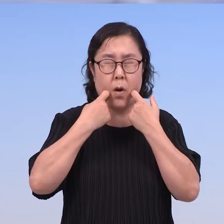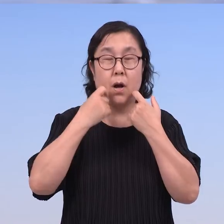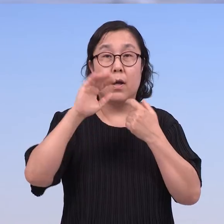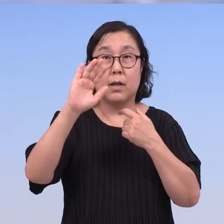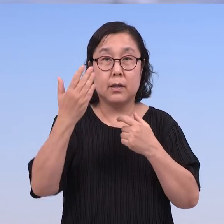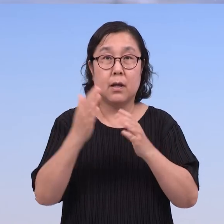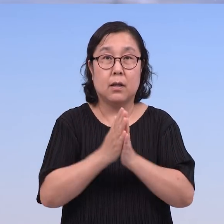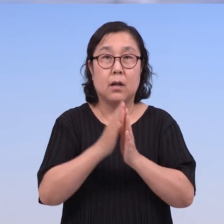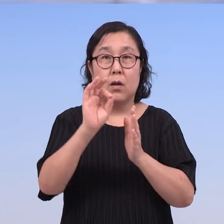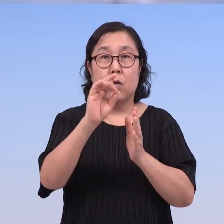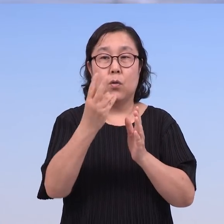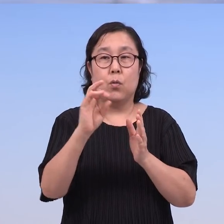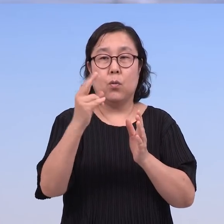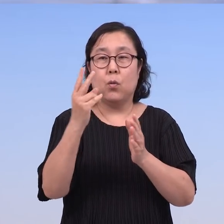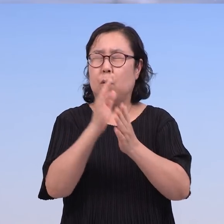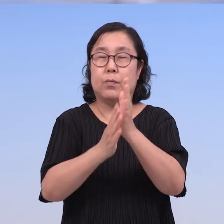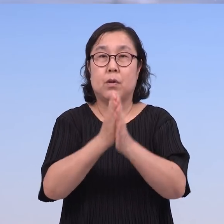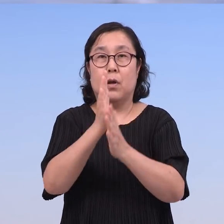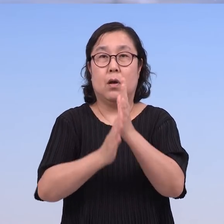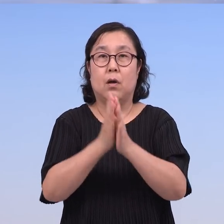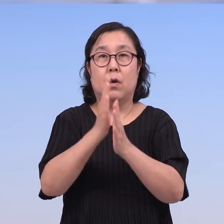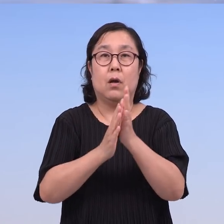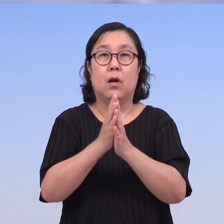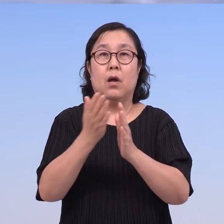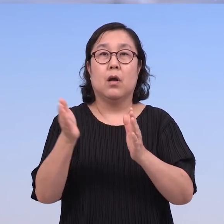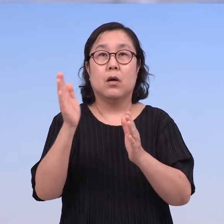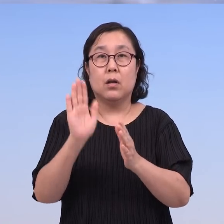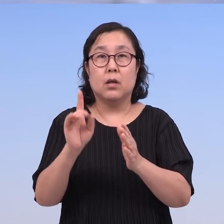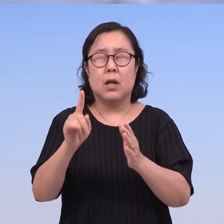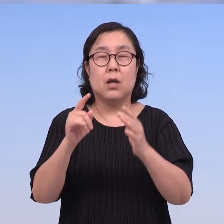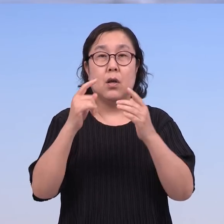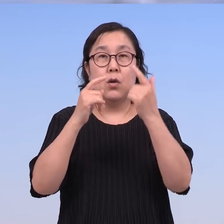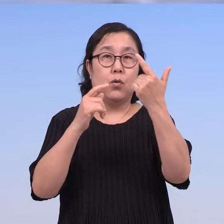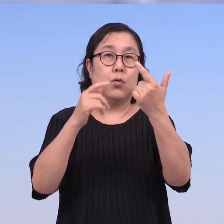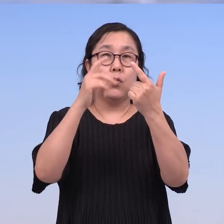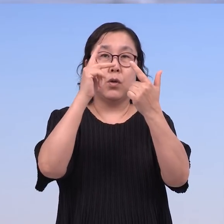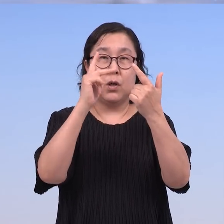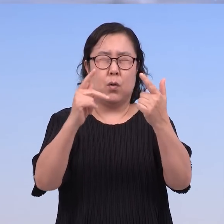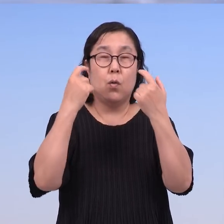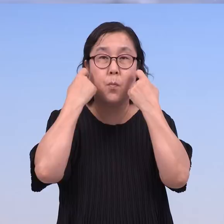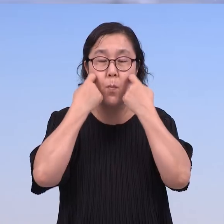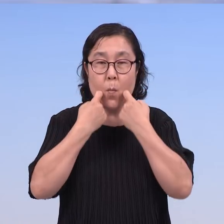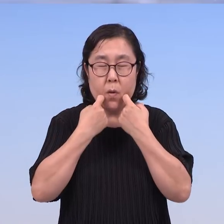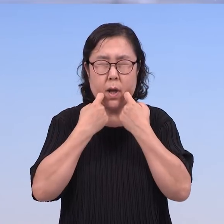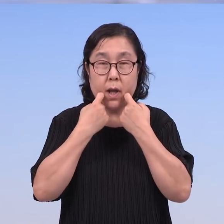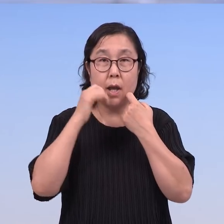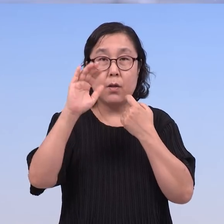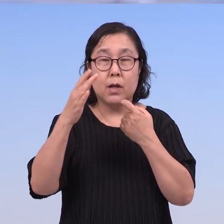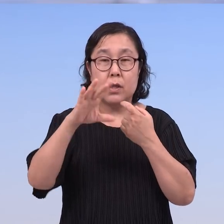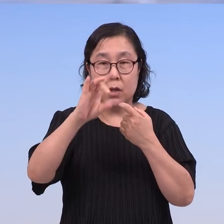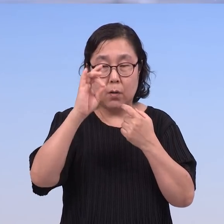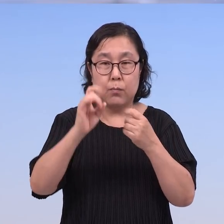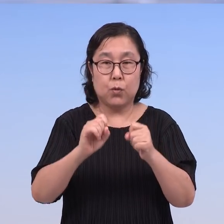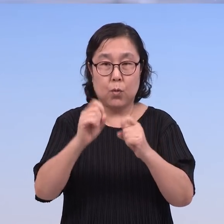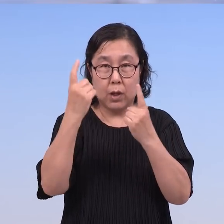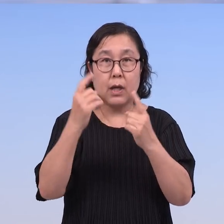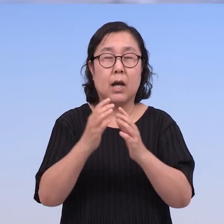그리고는 이게 요요 현상도 잘 안 일어나요. 그런데 이 6kg를 빼게 된 그 첫 출발을 전에 말씀드렸잖아요.